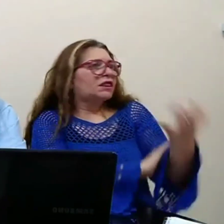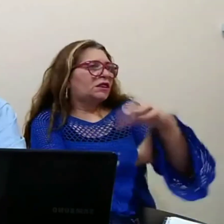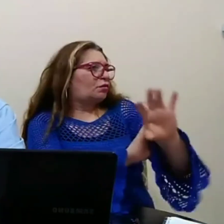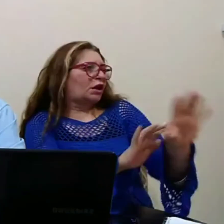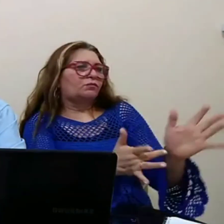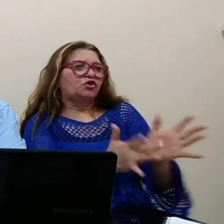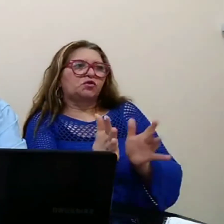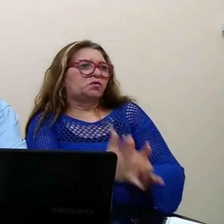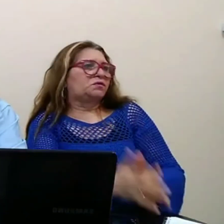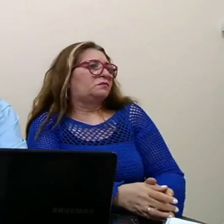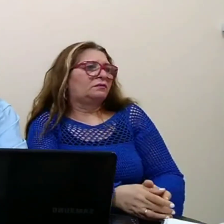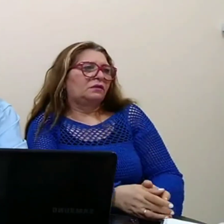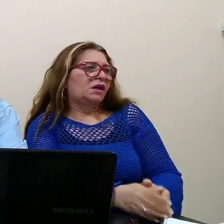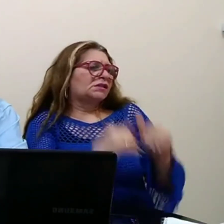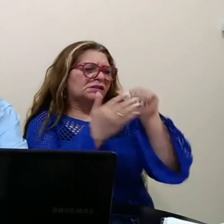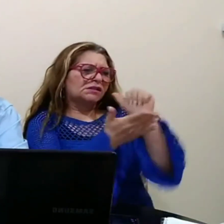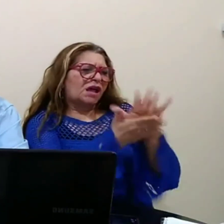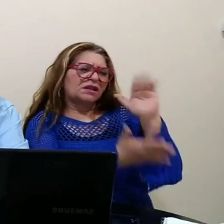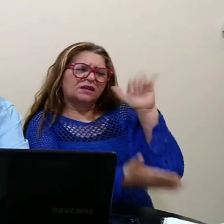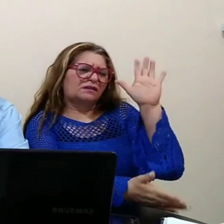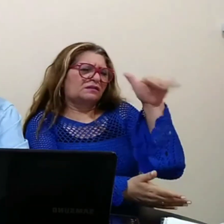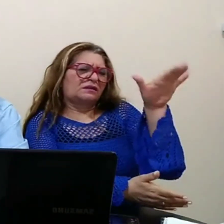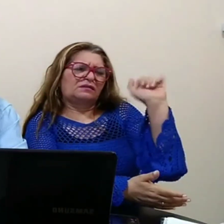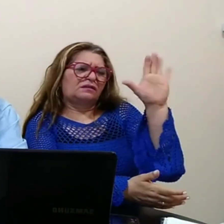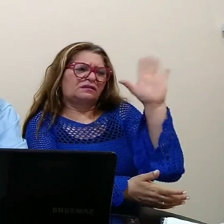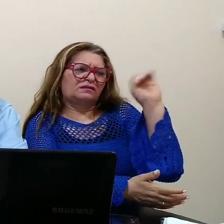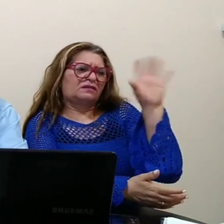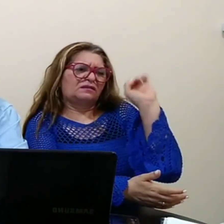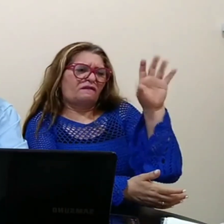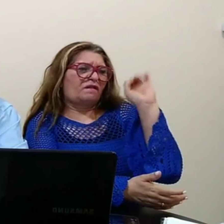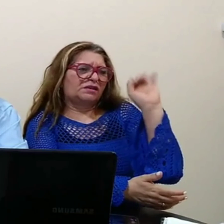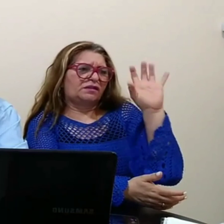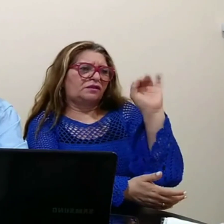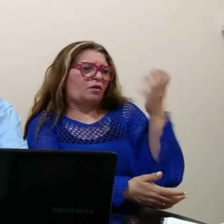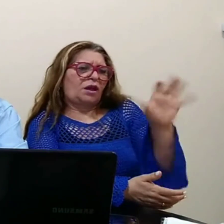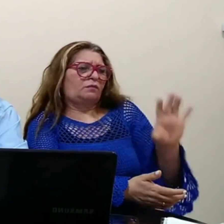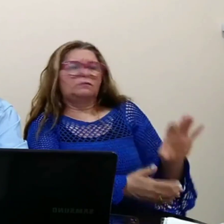queremos saber de você aqui na nossa terra, na nossa vida, nós não queremos saber de você.